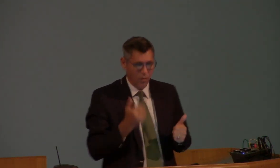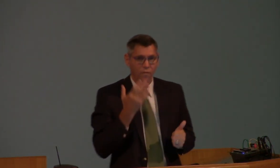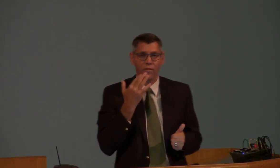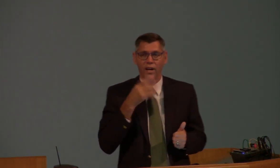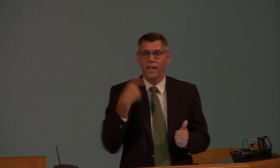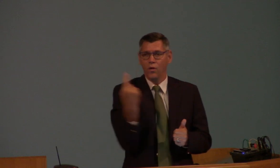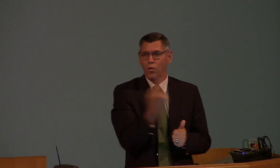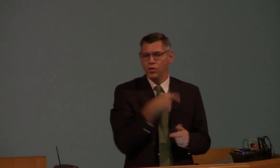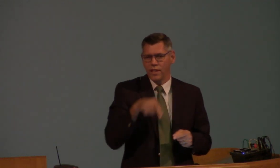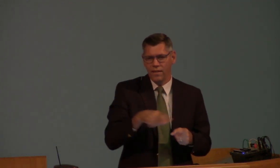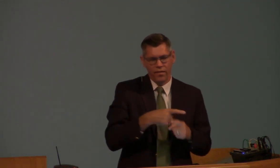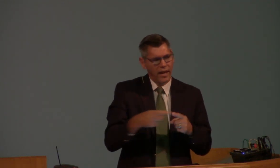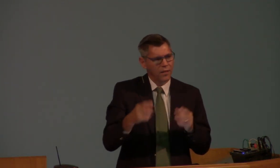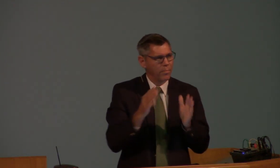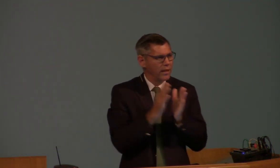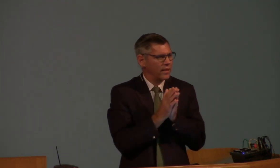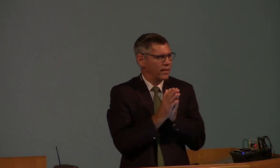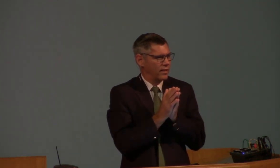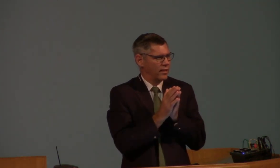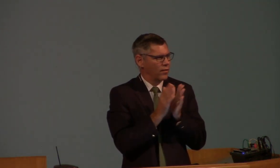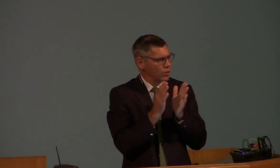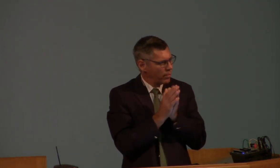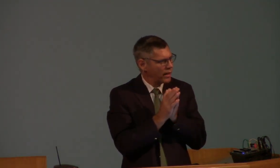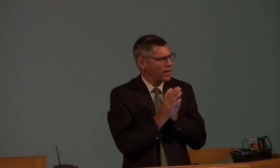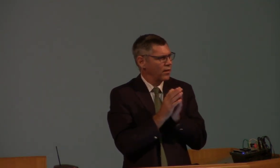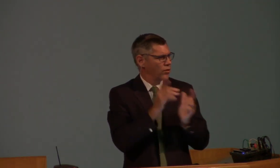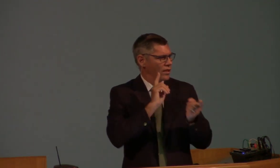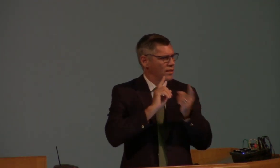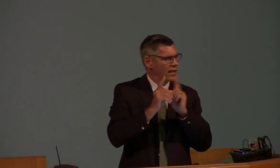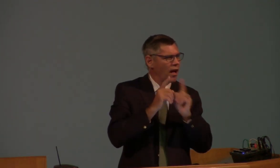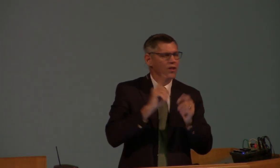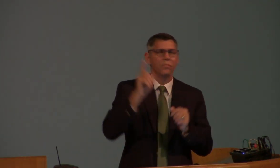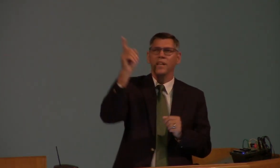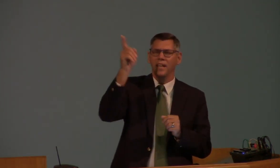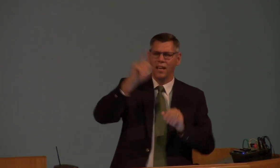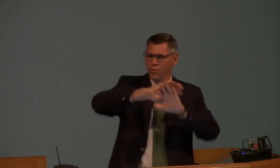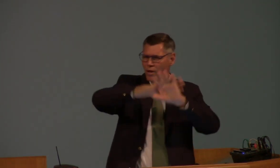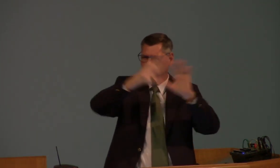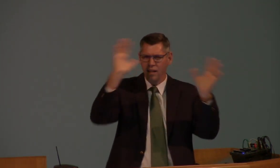Wanneer ons hierdie week bid, en ons gesels met die Here oor alles.